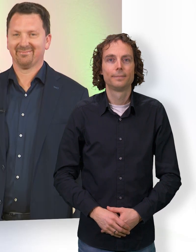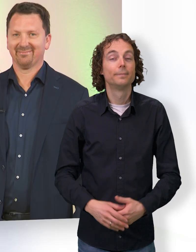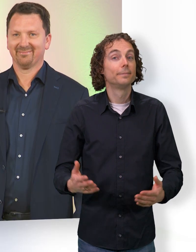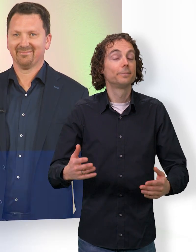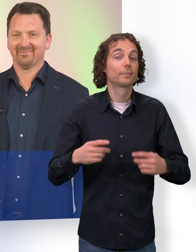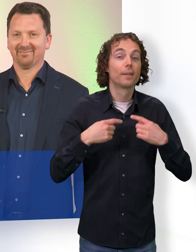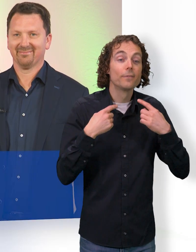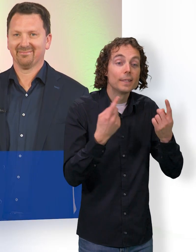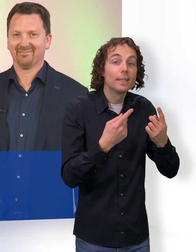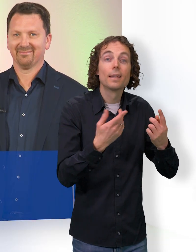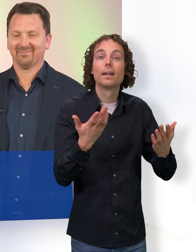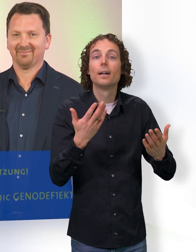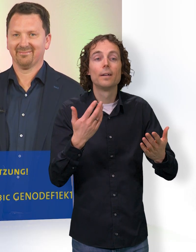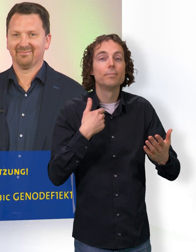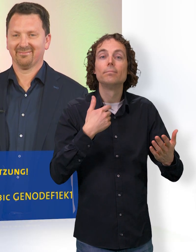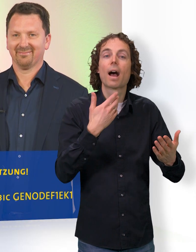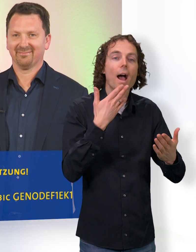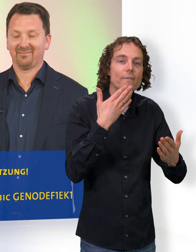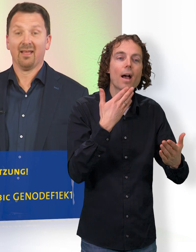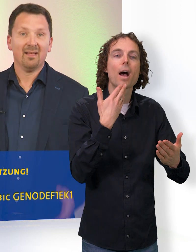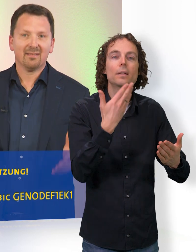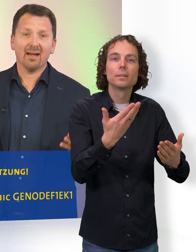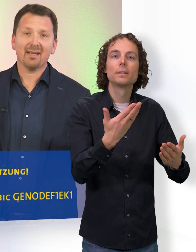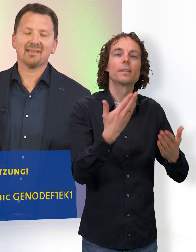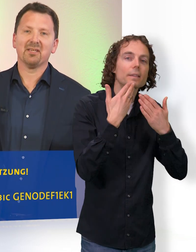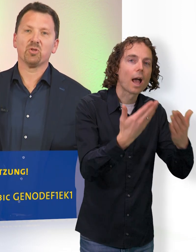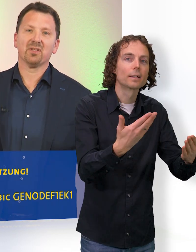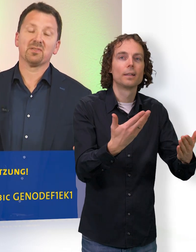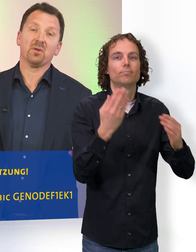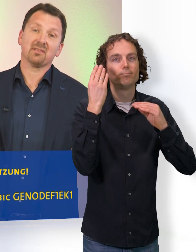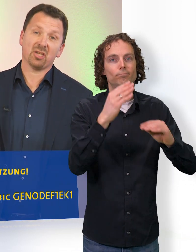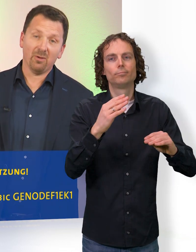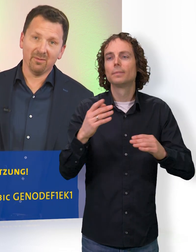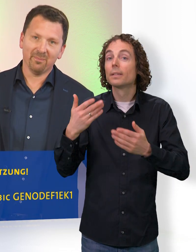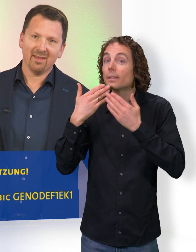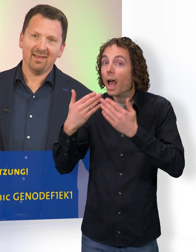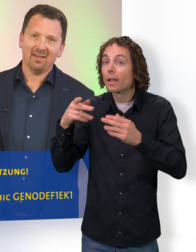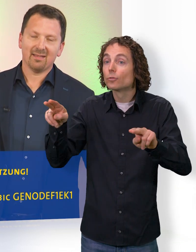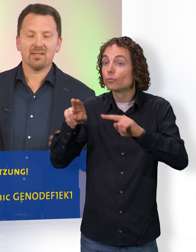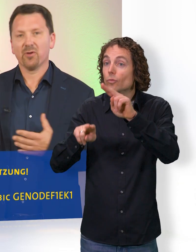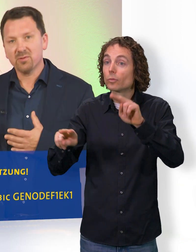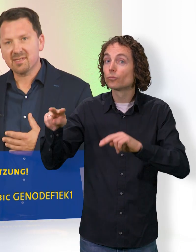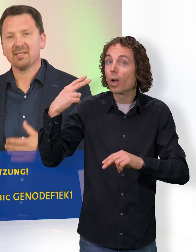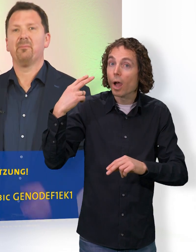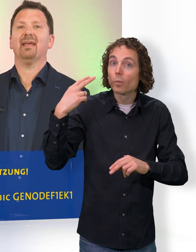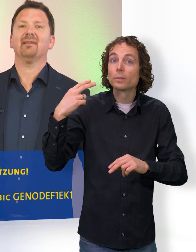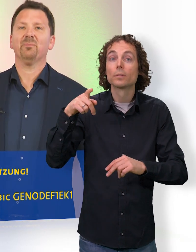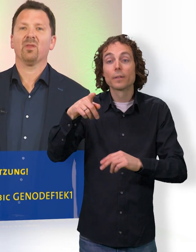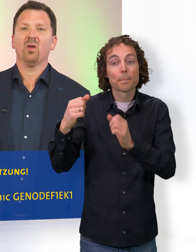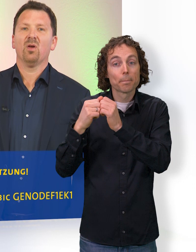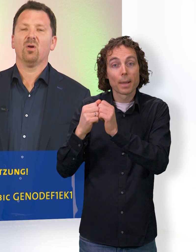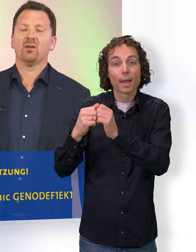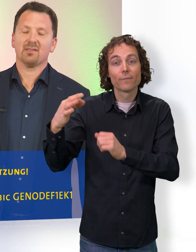Wir möchten Ihnen einfach mal etwas sagen. Danke. Danke, dass Sie die Stunde des Höchsten schauen, dass Sie für uns